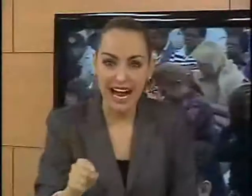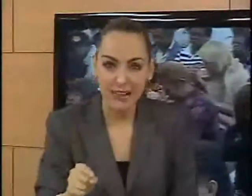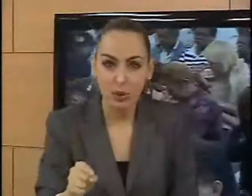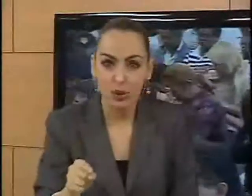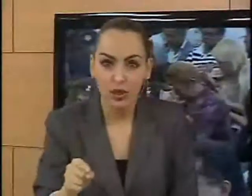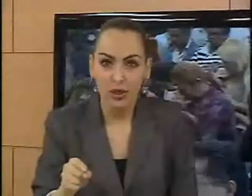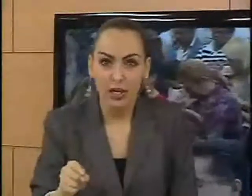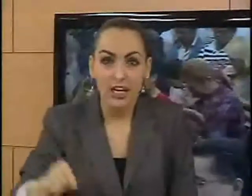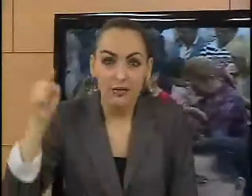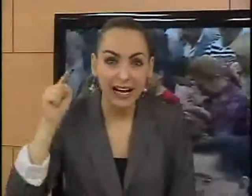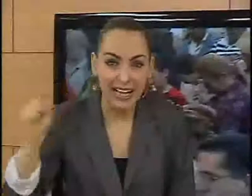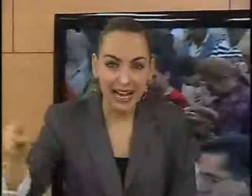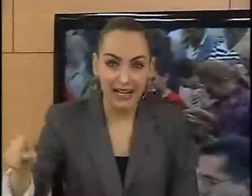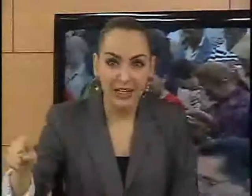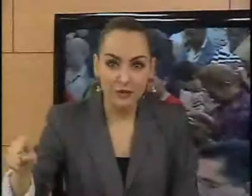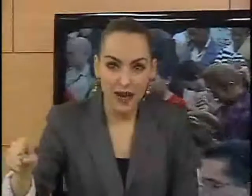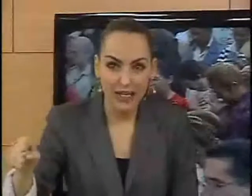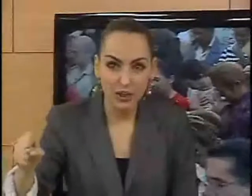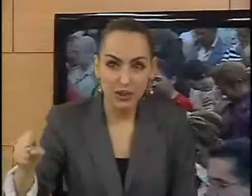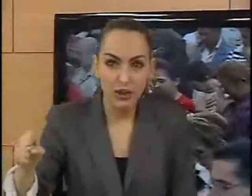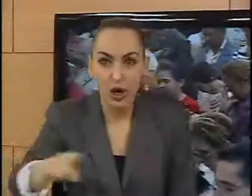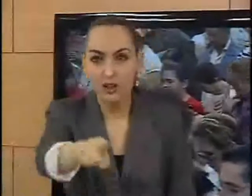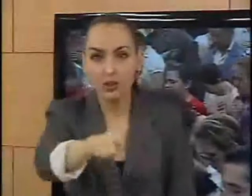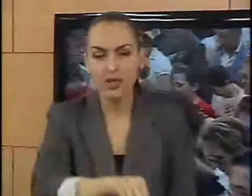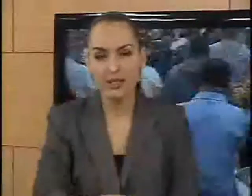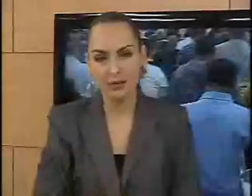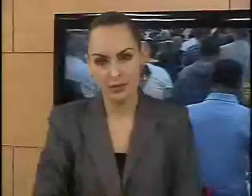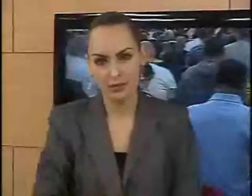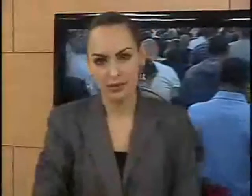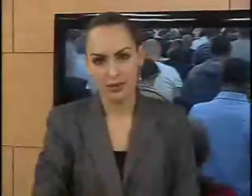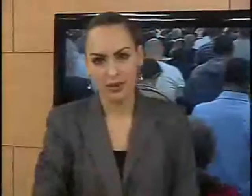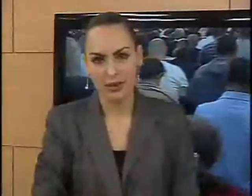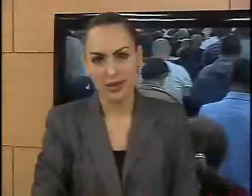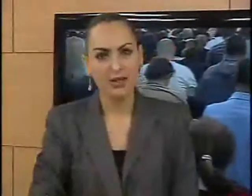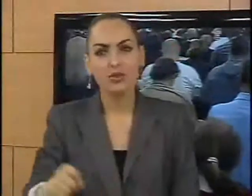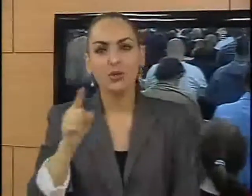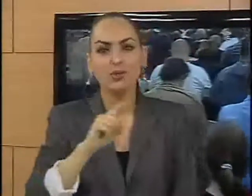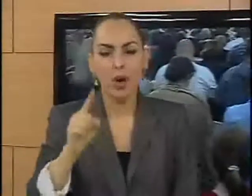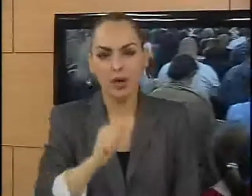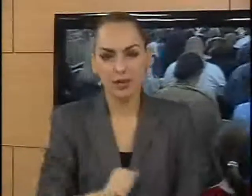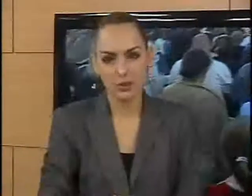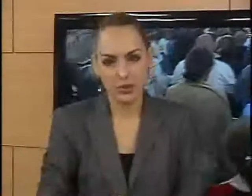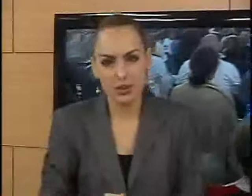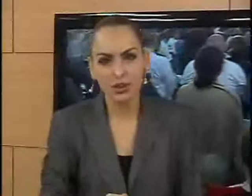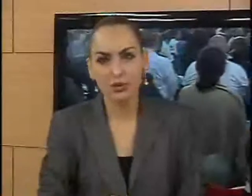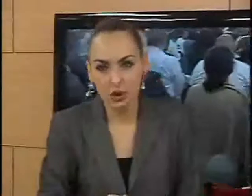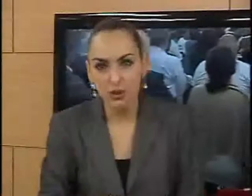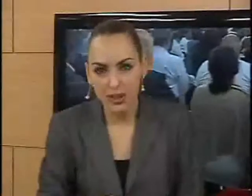errado, vai lá e faz, ó, destruição. E não são poucas as pessoas que estão